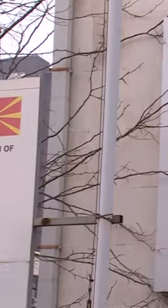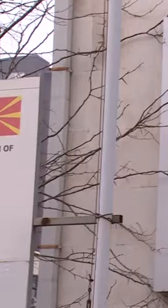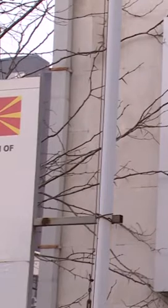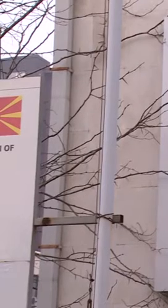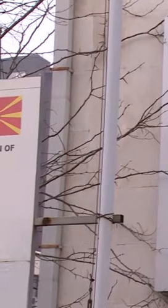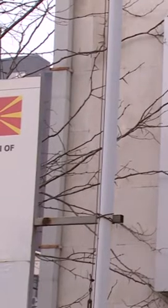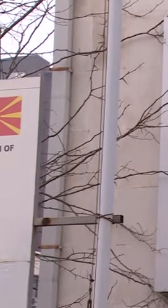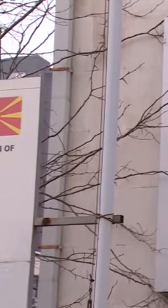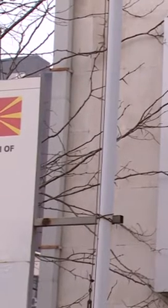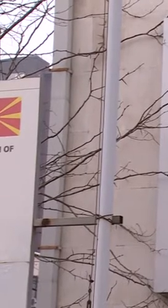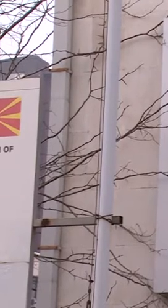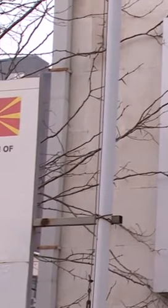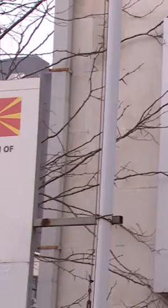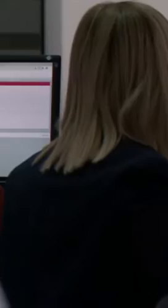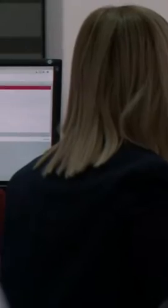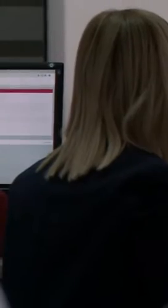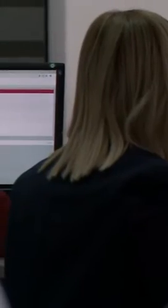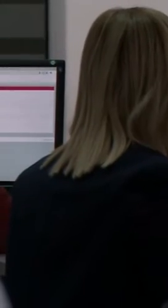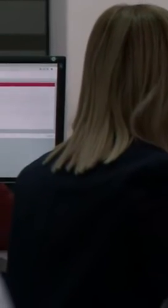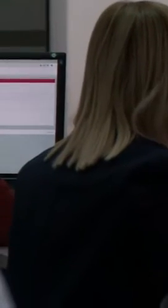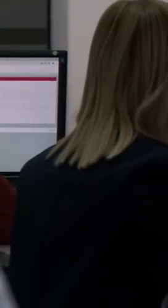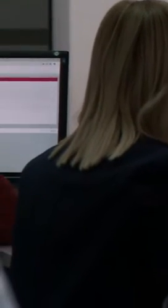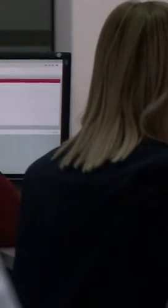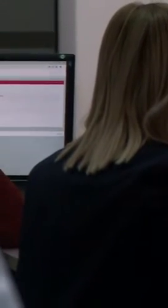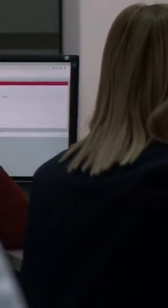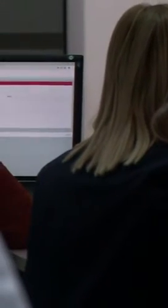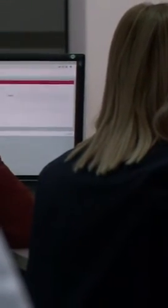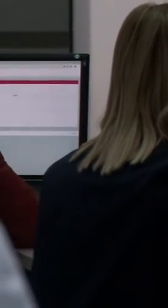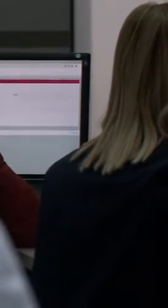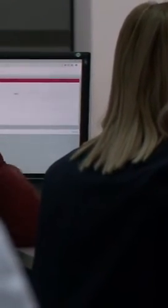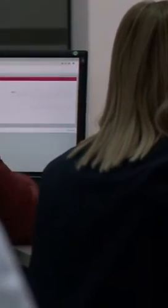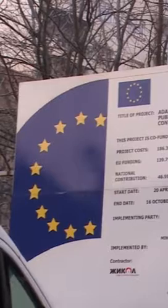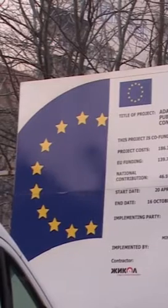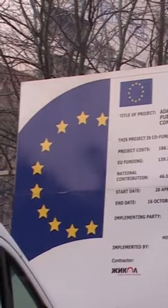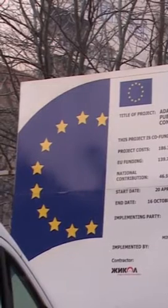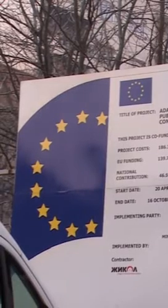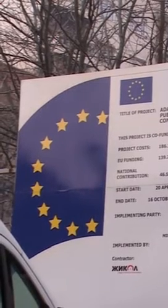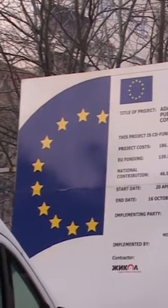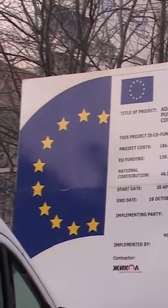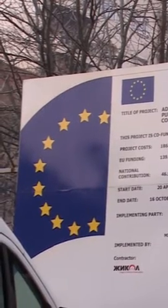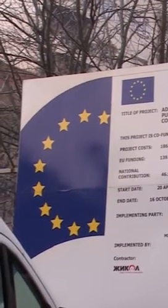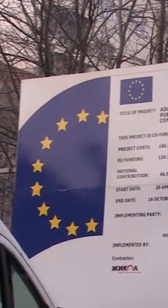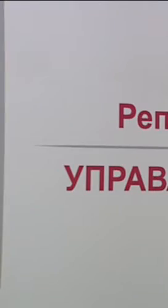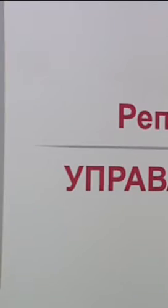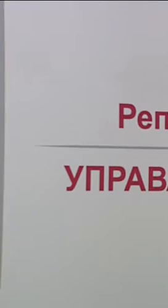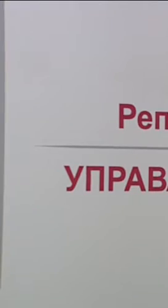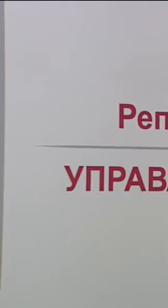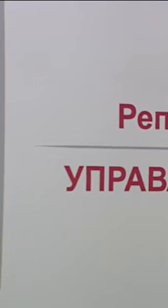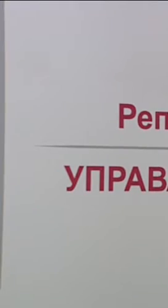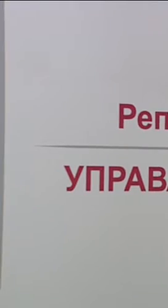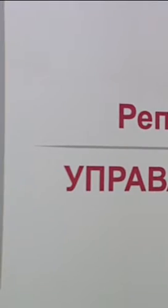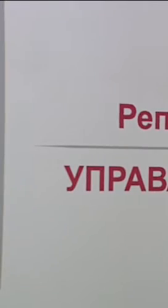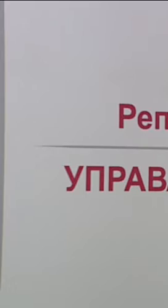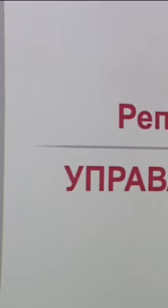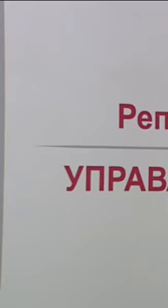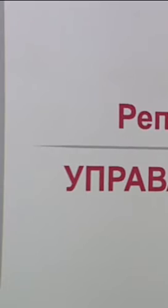за 38% помалку приходи, додека во март падот изнесува 24% во однос на планираното. Наплатата